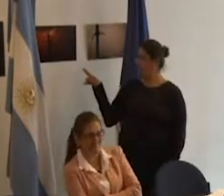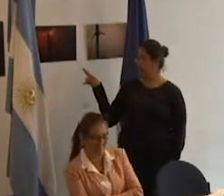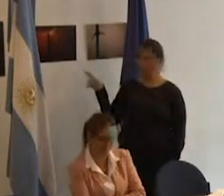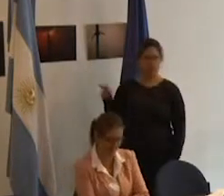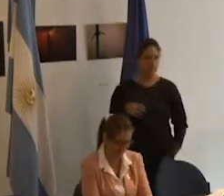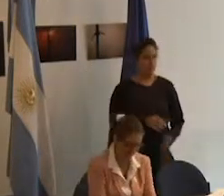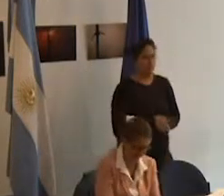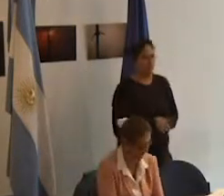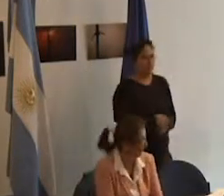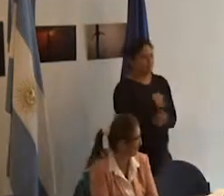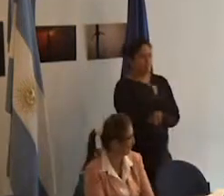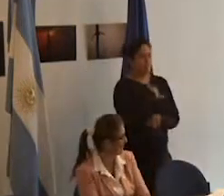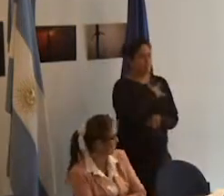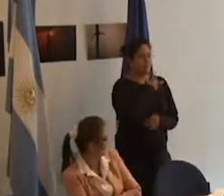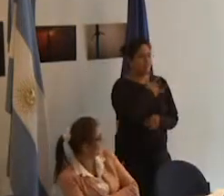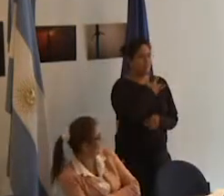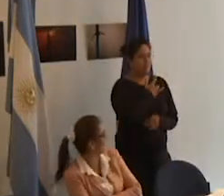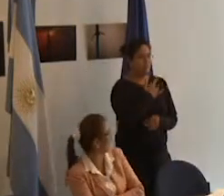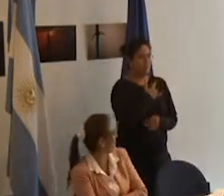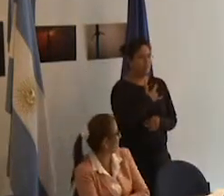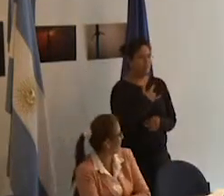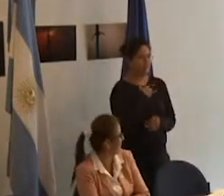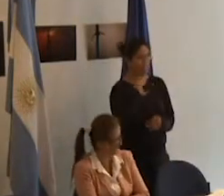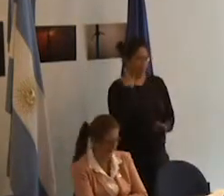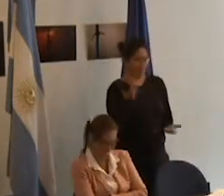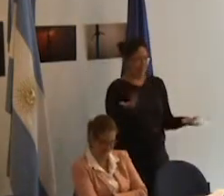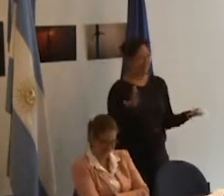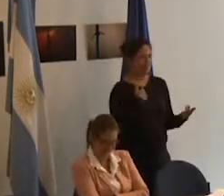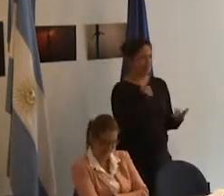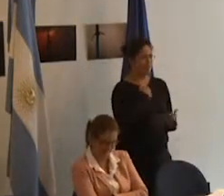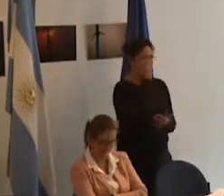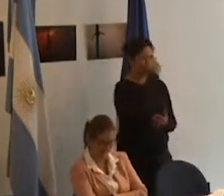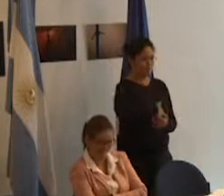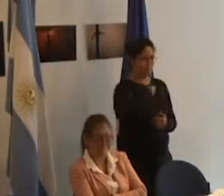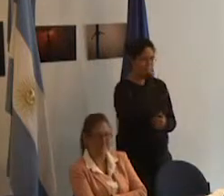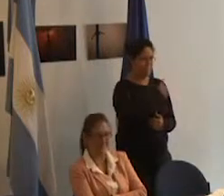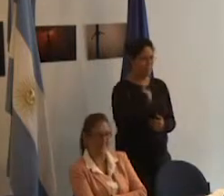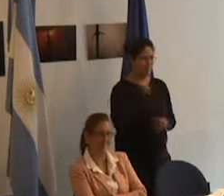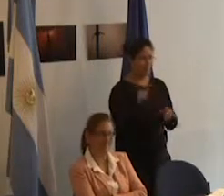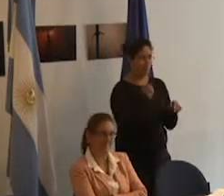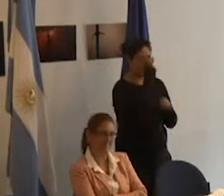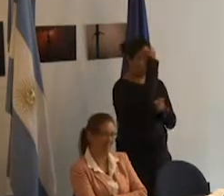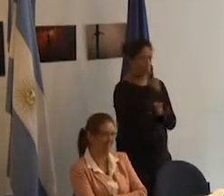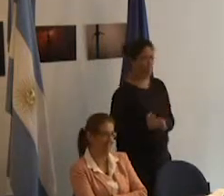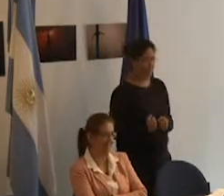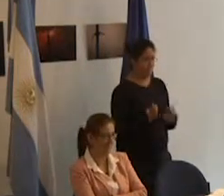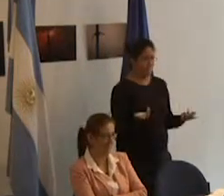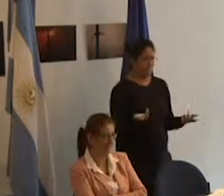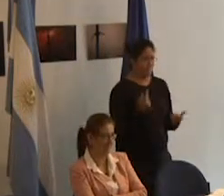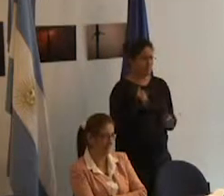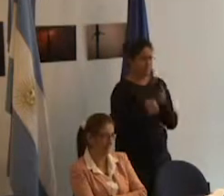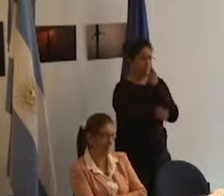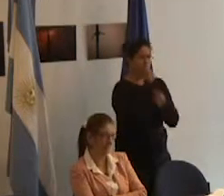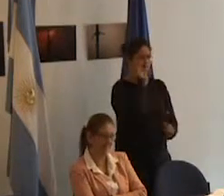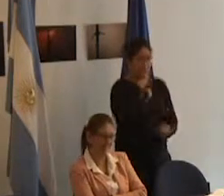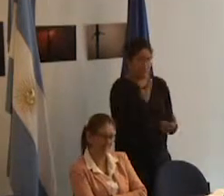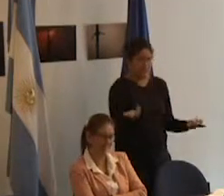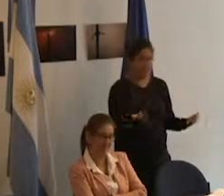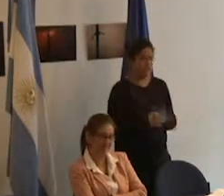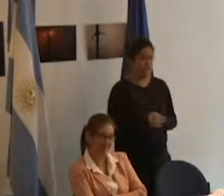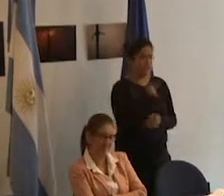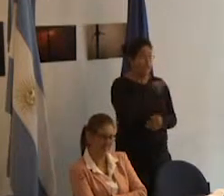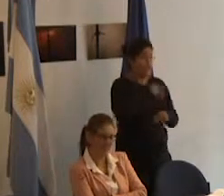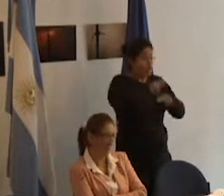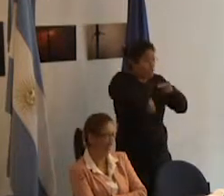miraban para allá, entonces yo sentía que como que no estaba como que no me estaban poniendo atención. O sea, fíjense que esas cosas,